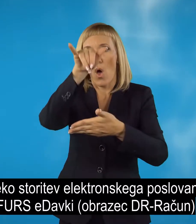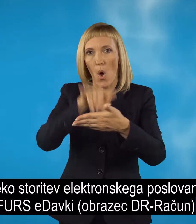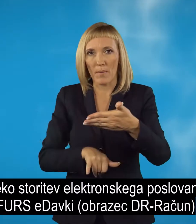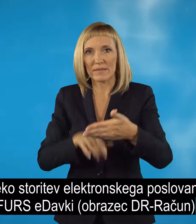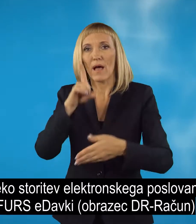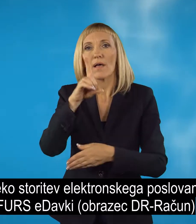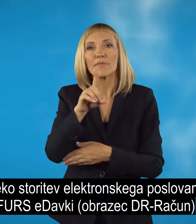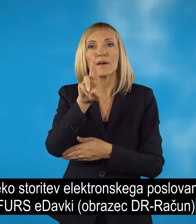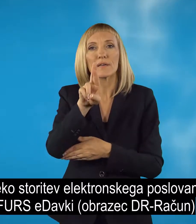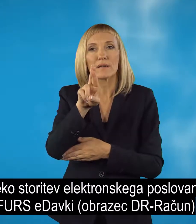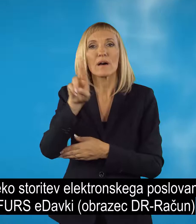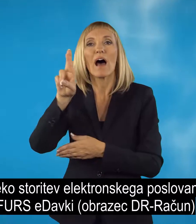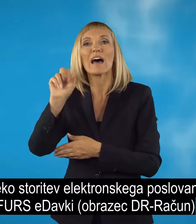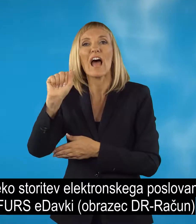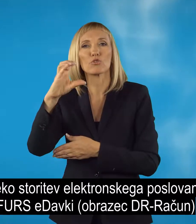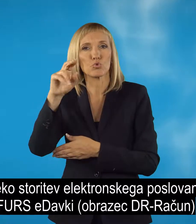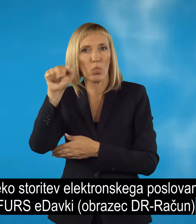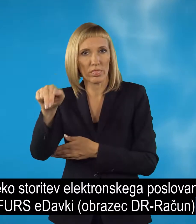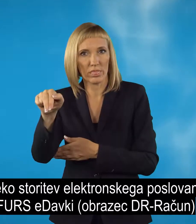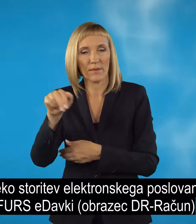obrazec DR račun,